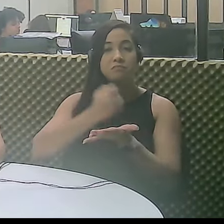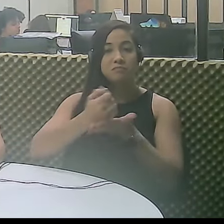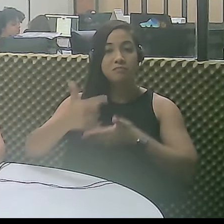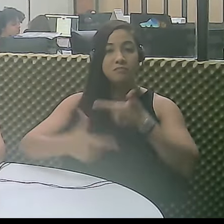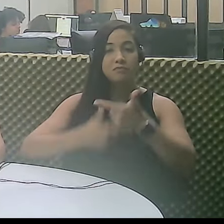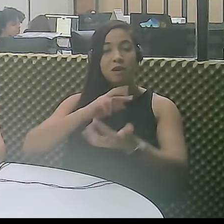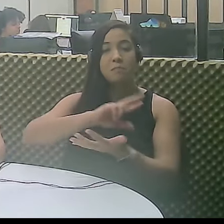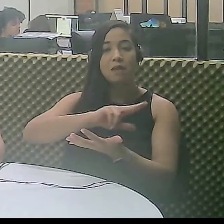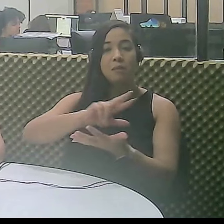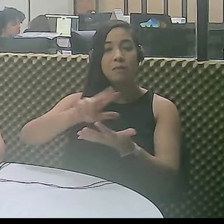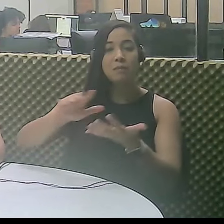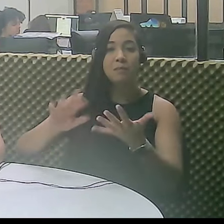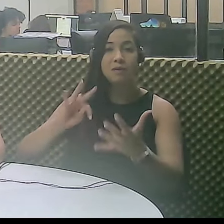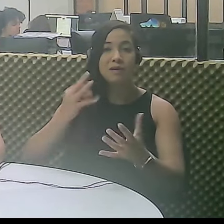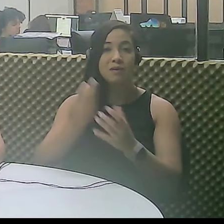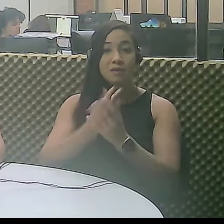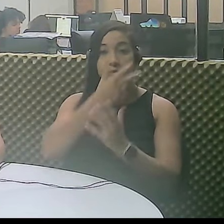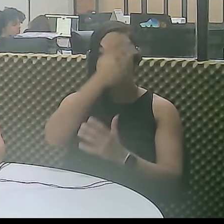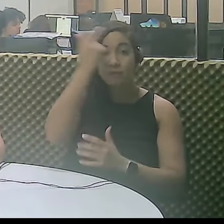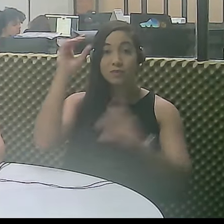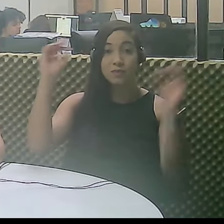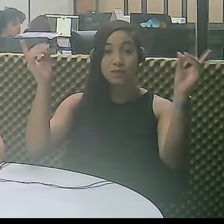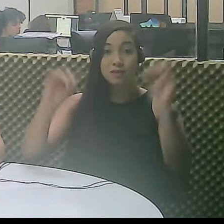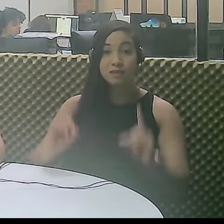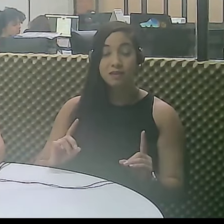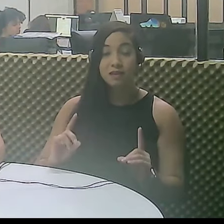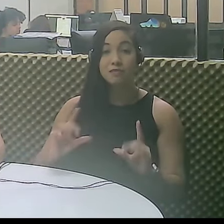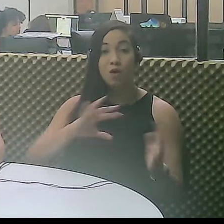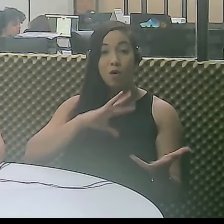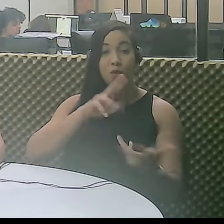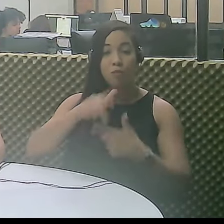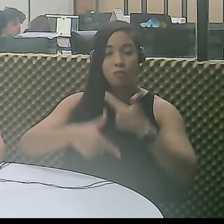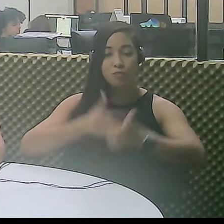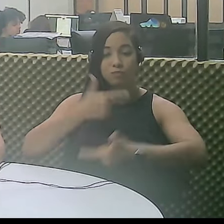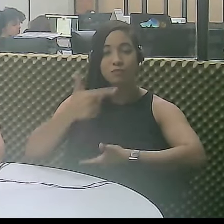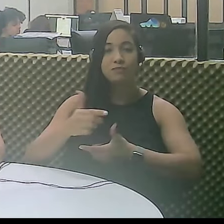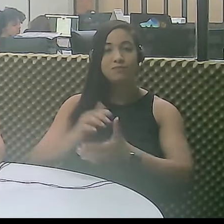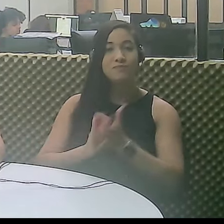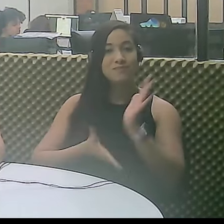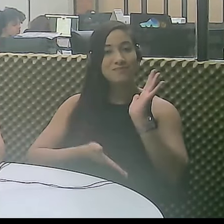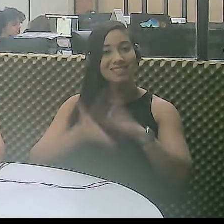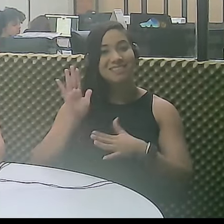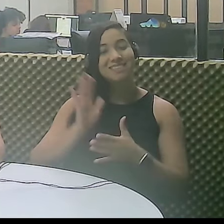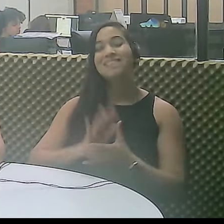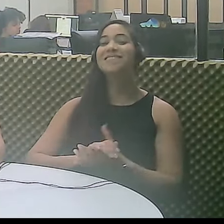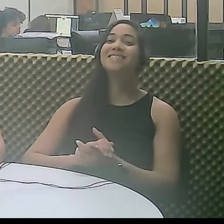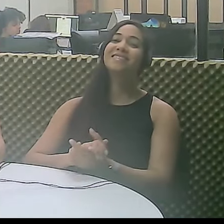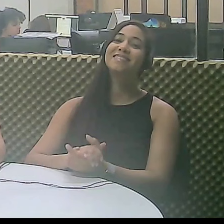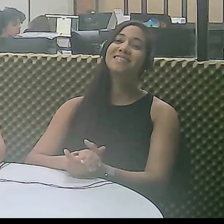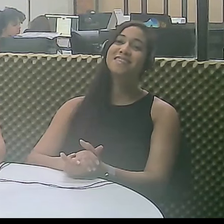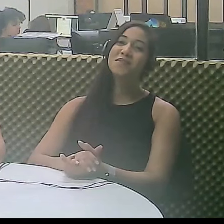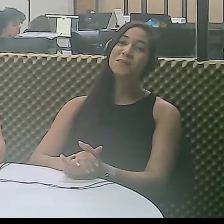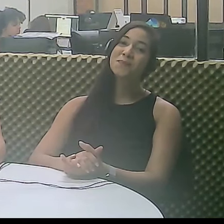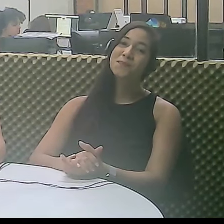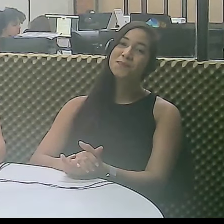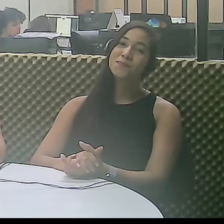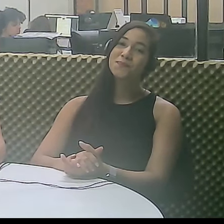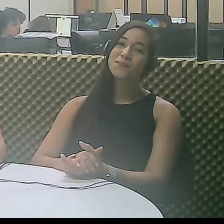e a Diversidade e Inclusão das Pessoas com Deficiência no Mundo do Trabalho. Participe!